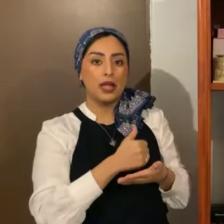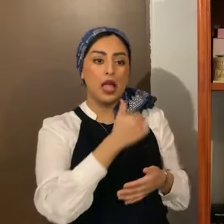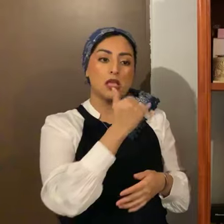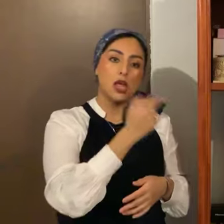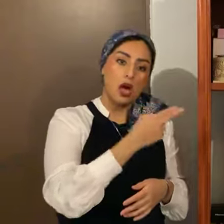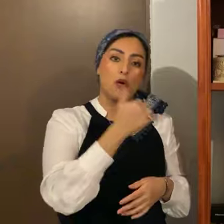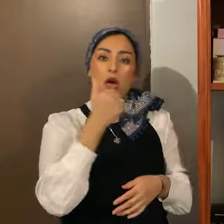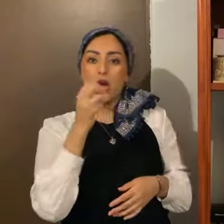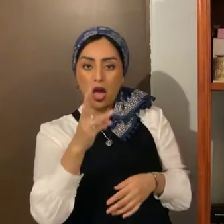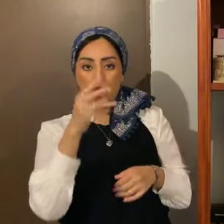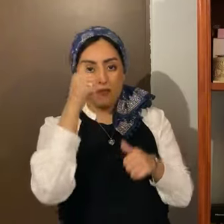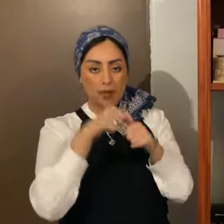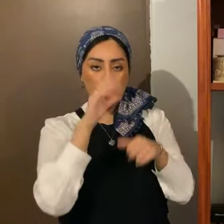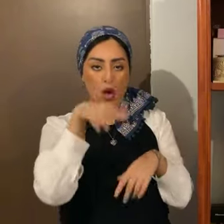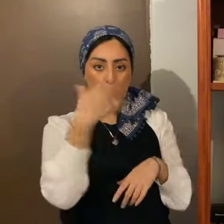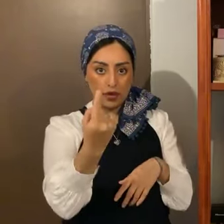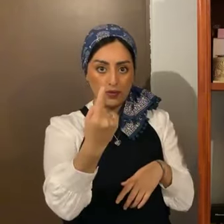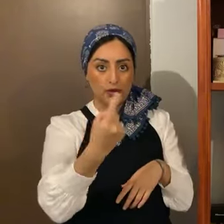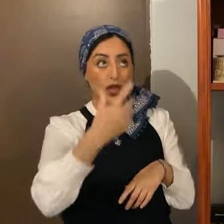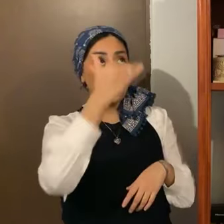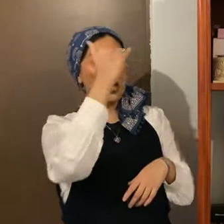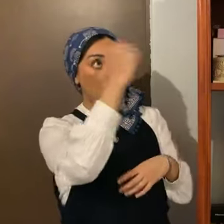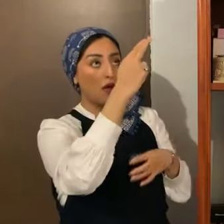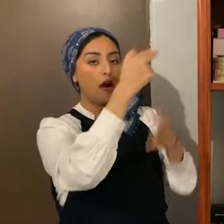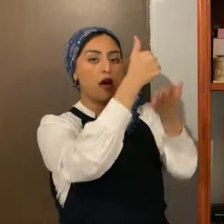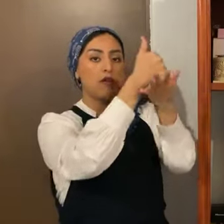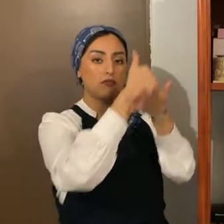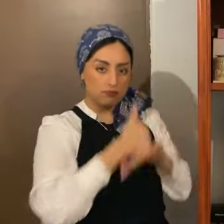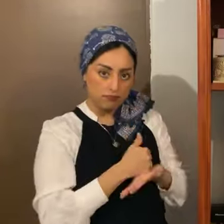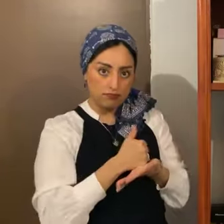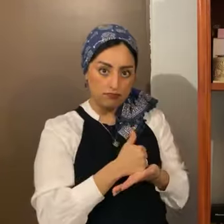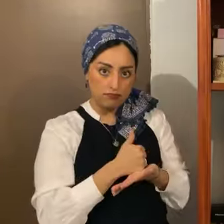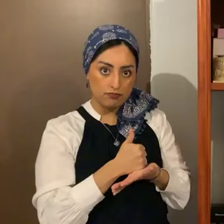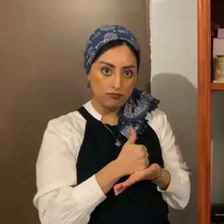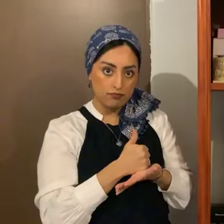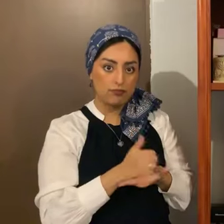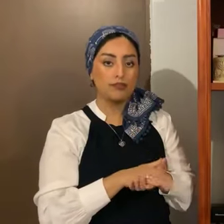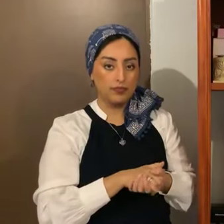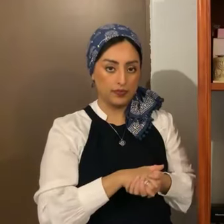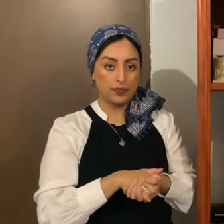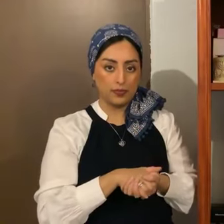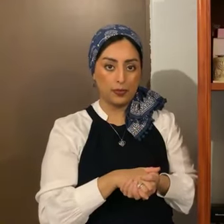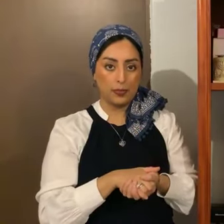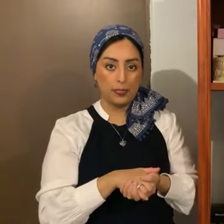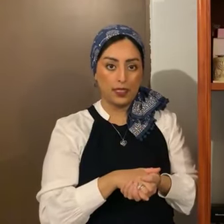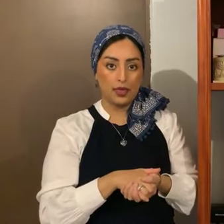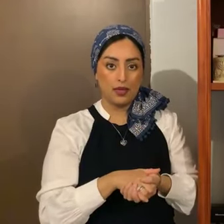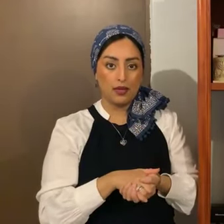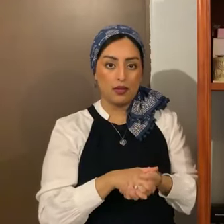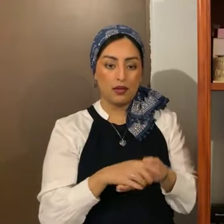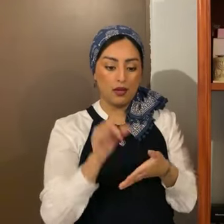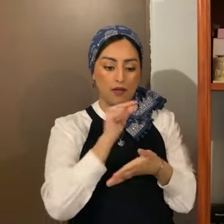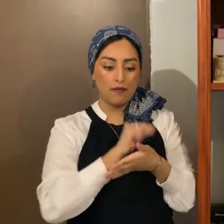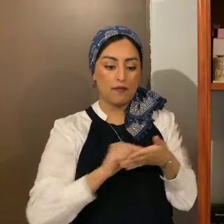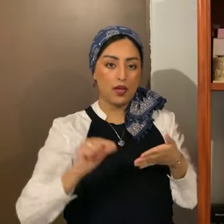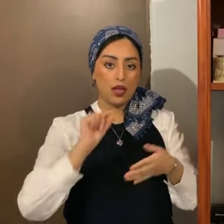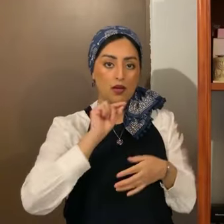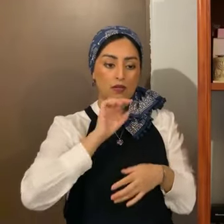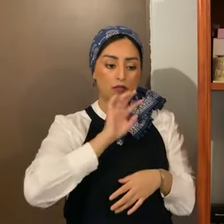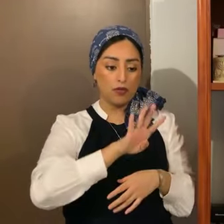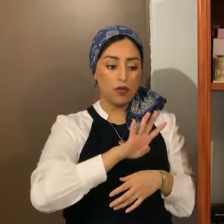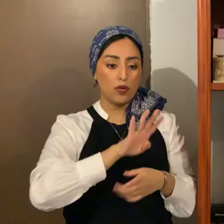HaMashiach? Yahweh es el que me ayuda. Y eso podemos ver que va del verso